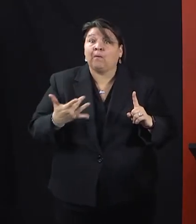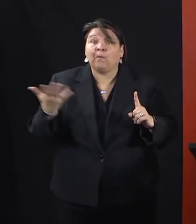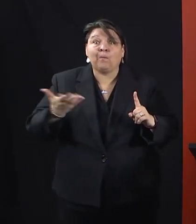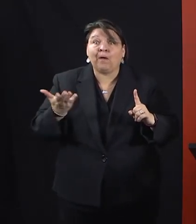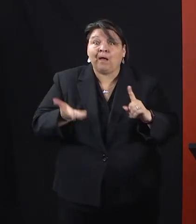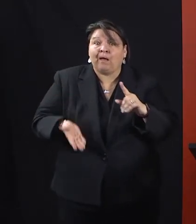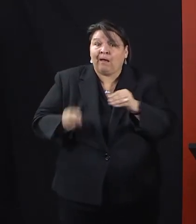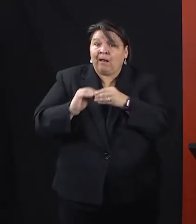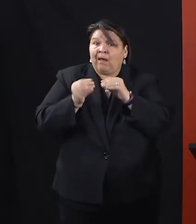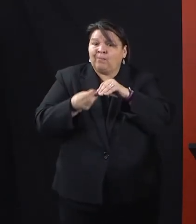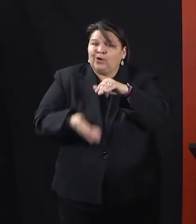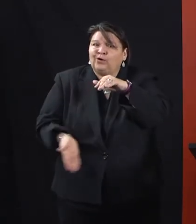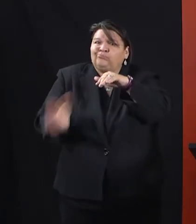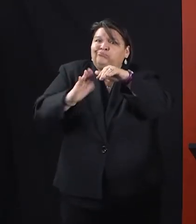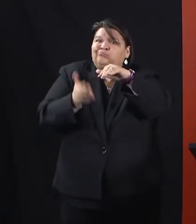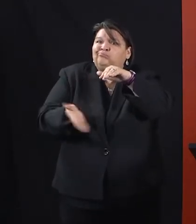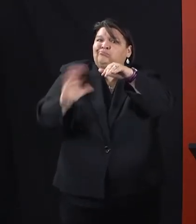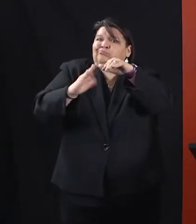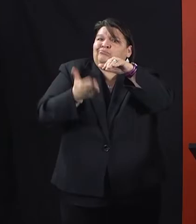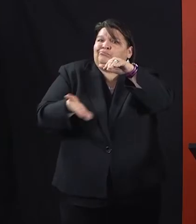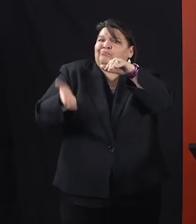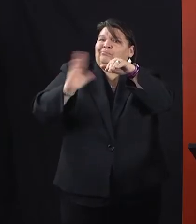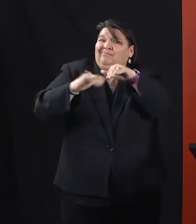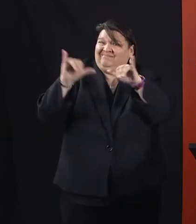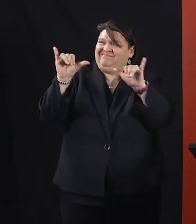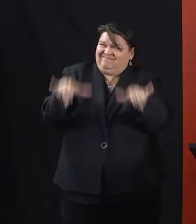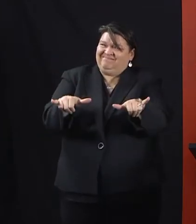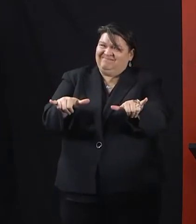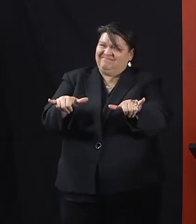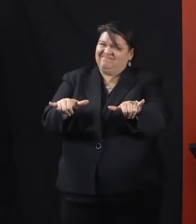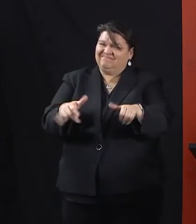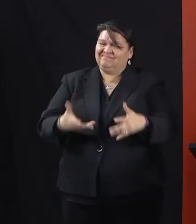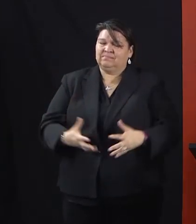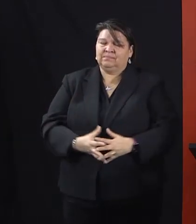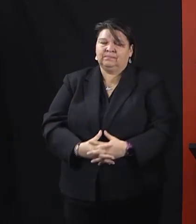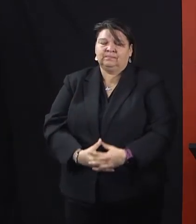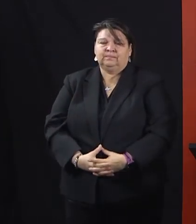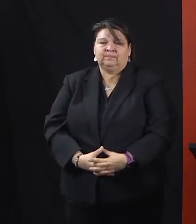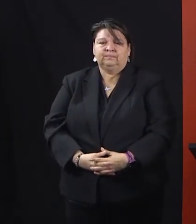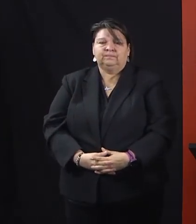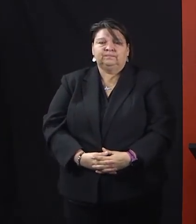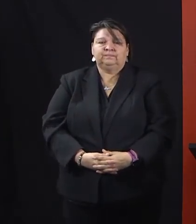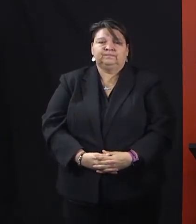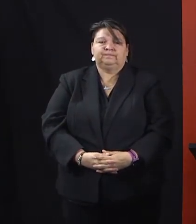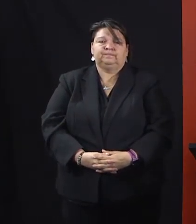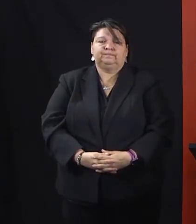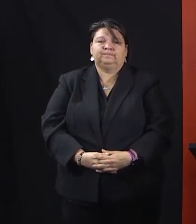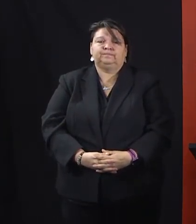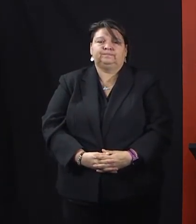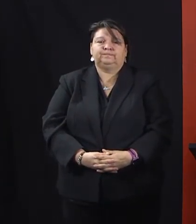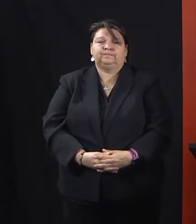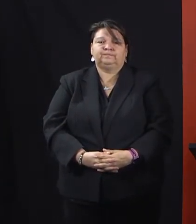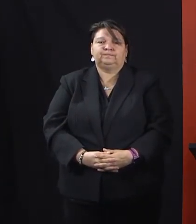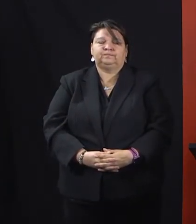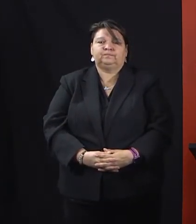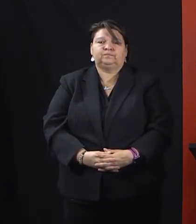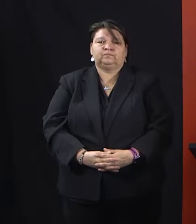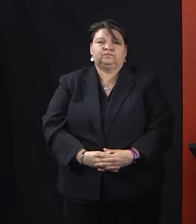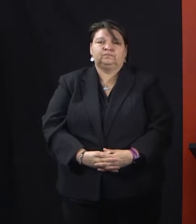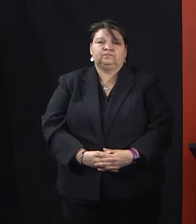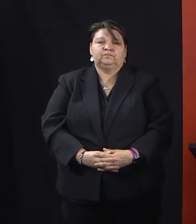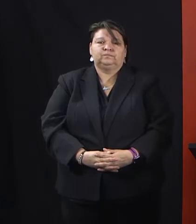de la televisión, que estos casos aún siguen aumentando y siguen creciendo, especialmente en las